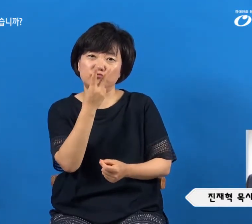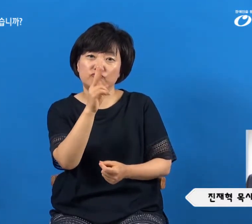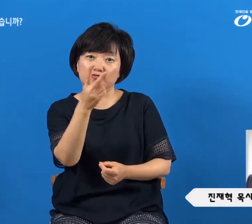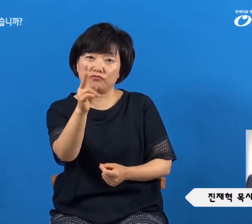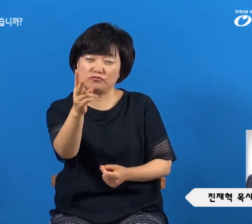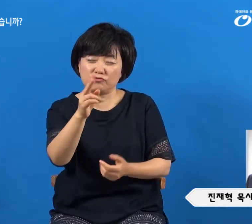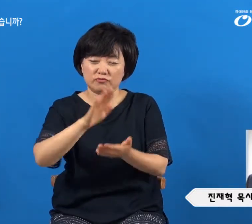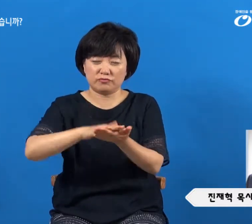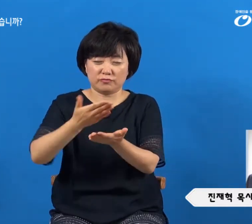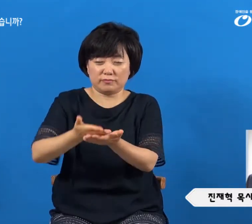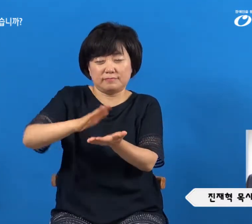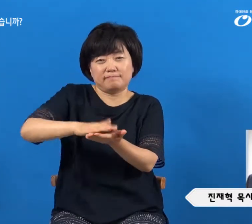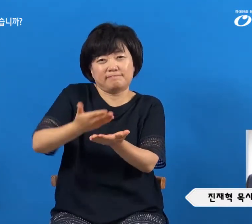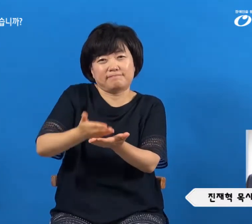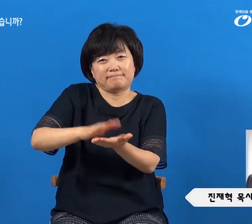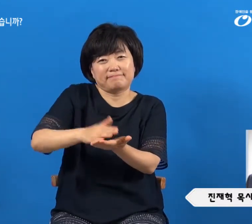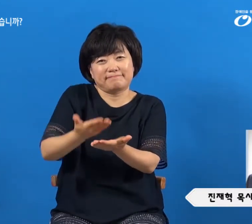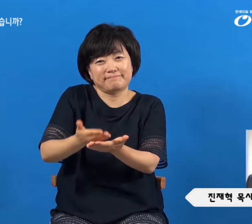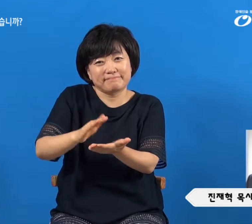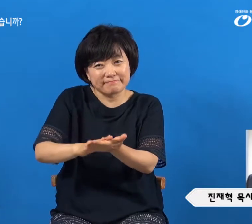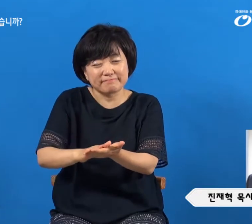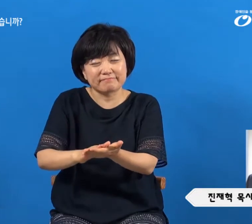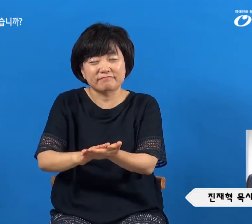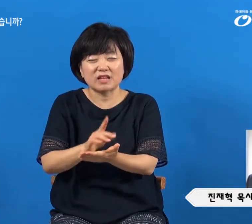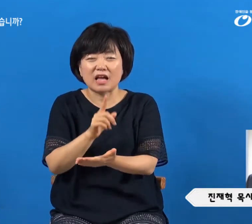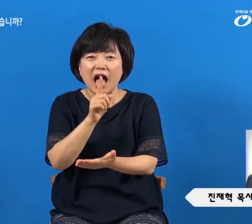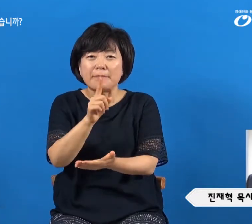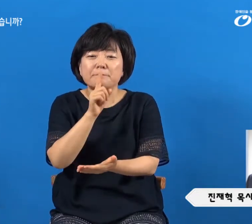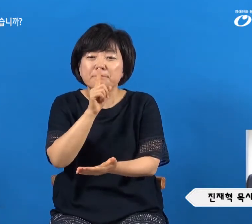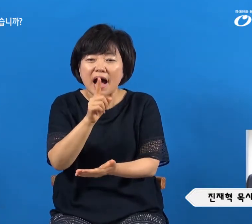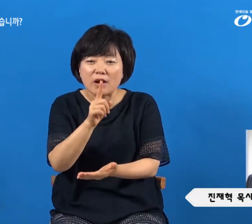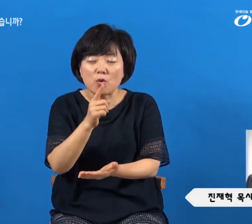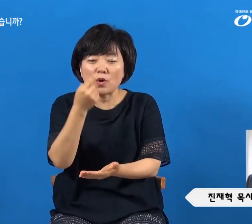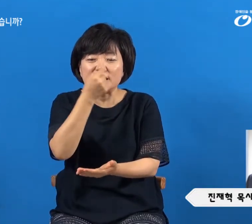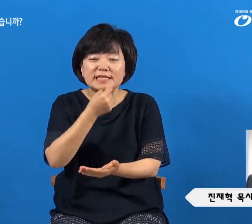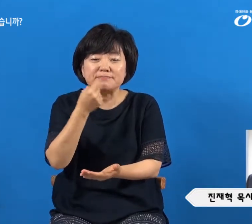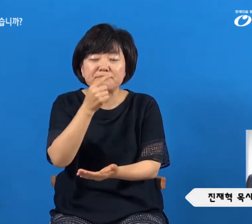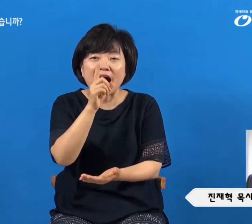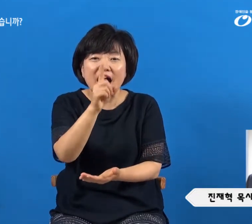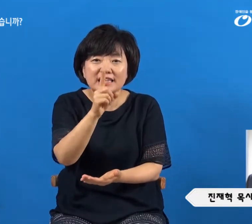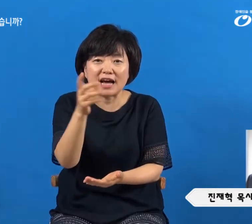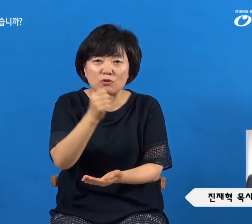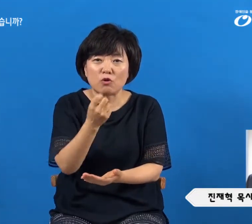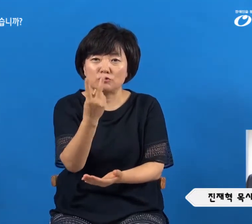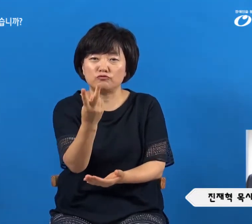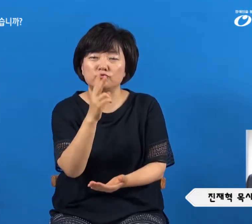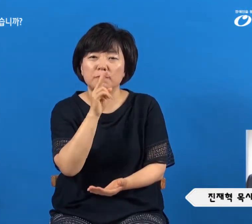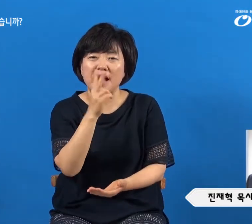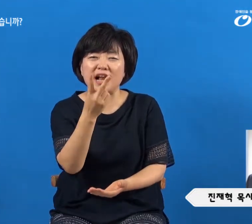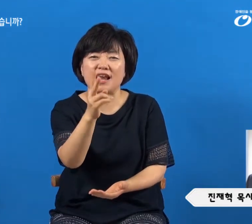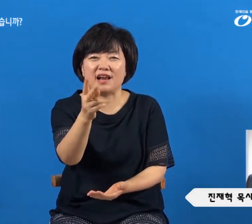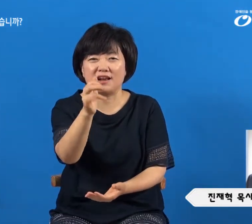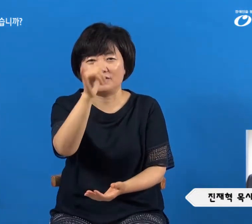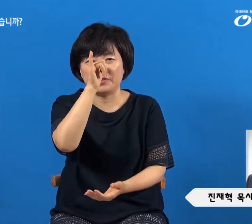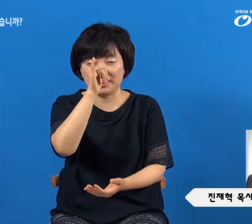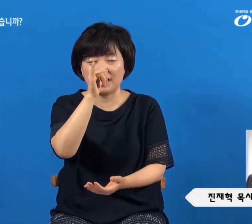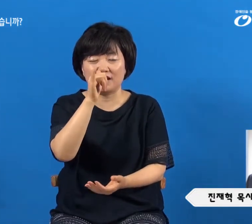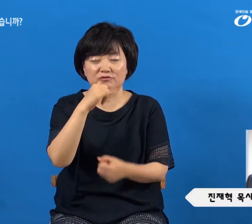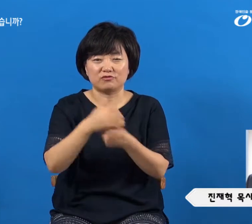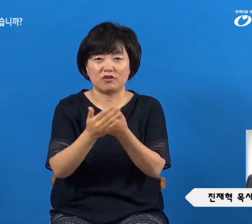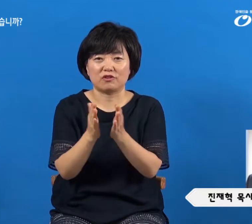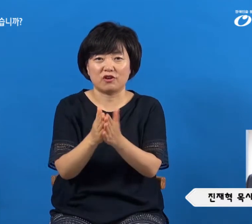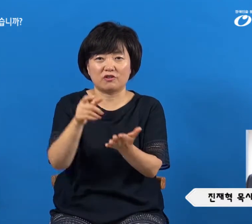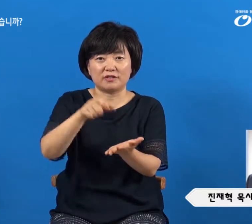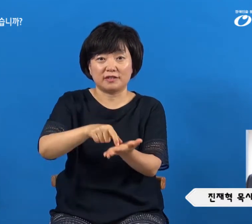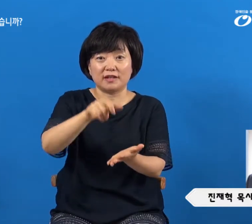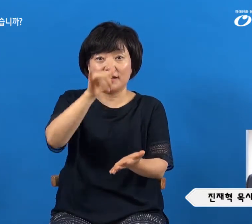이중성으로 변덕을 피우며 한 말로, 한 입으로 두 말을 하고 있다라고